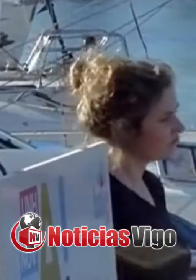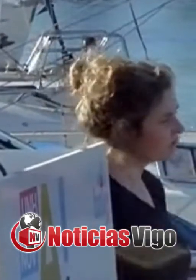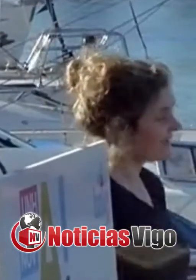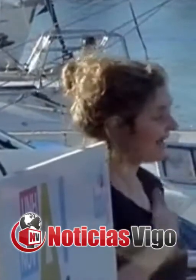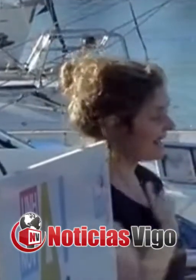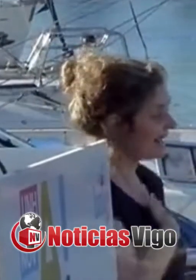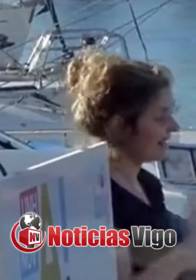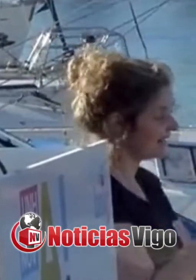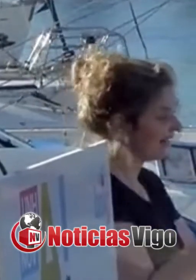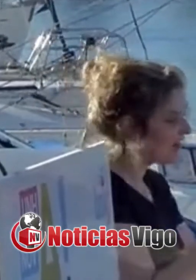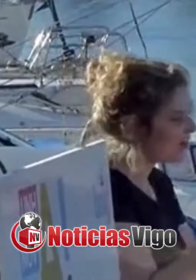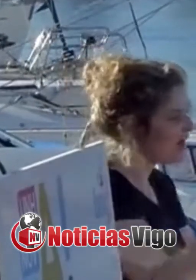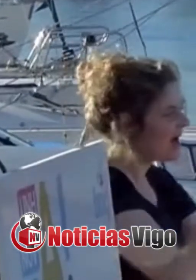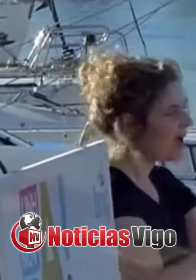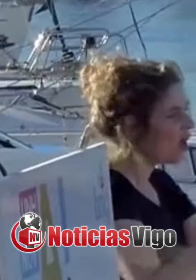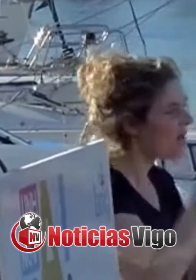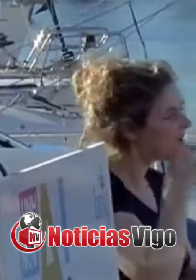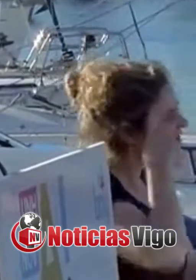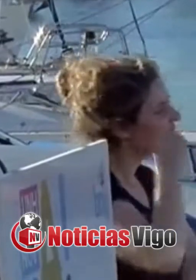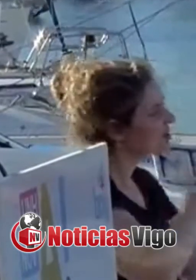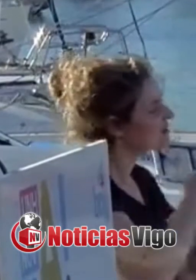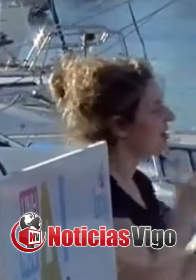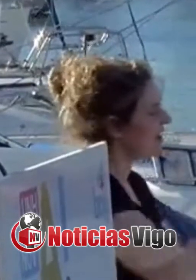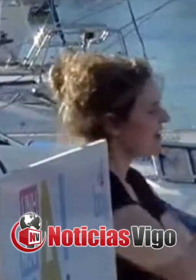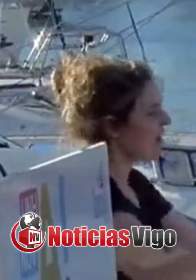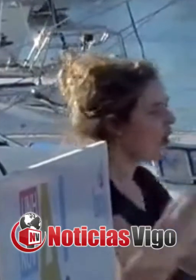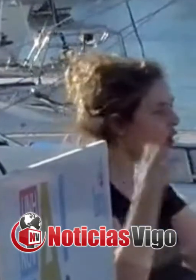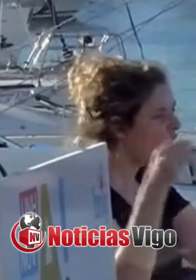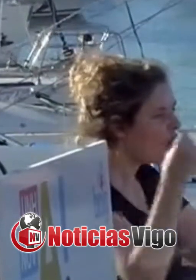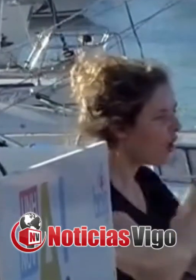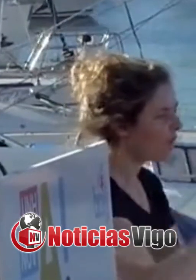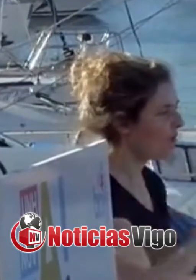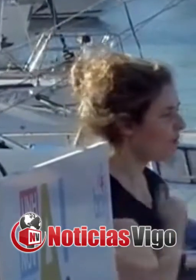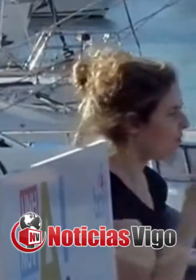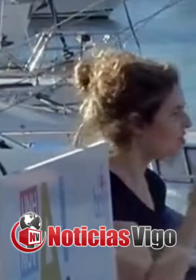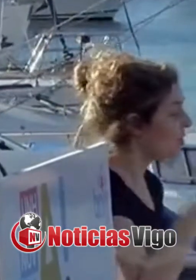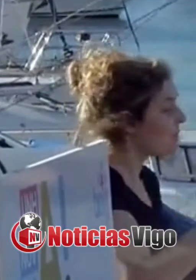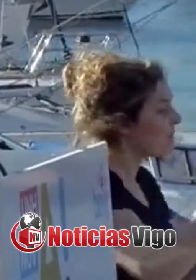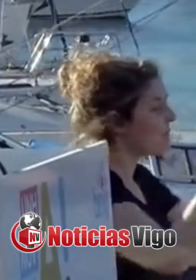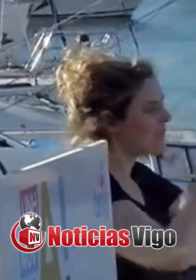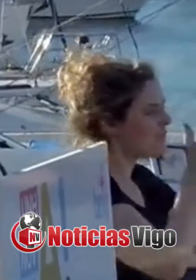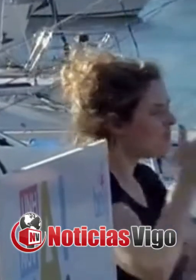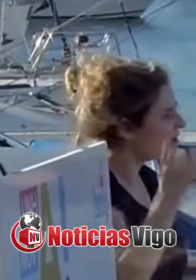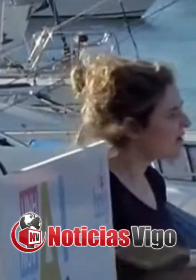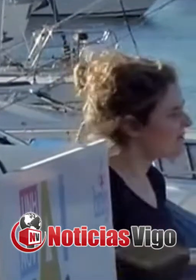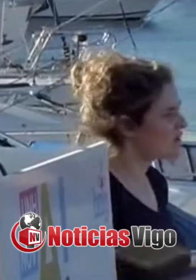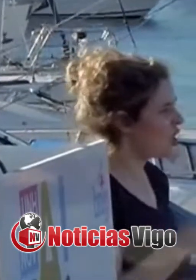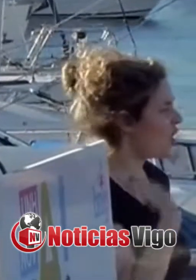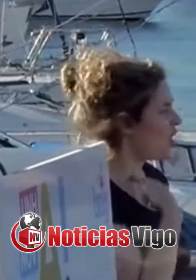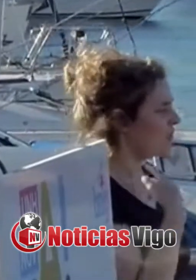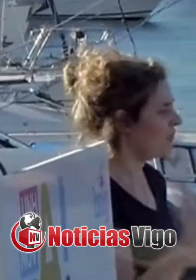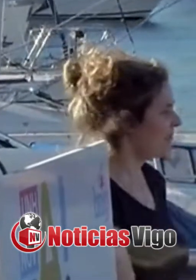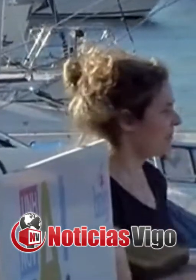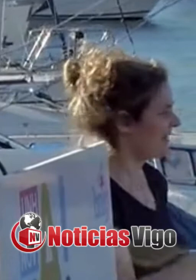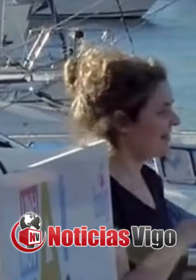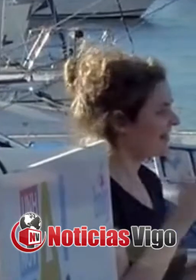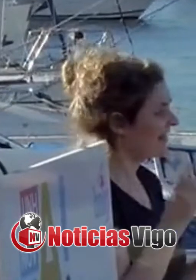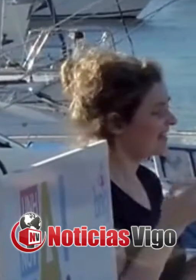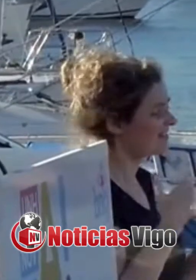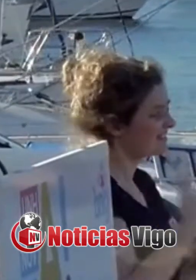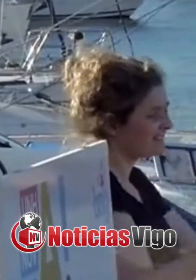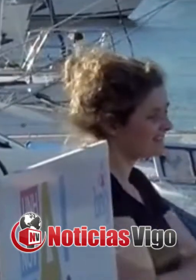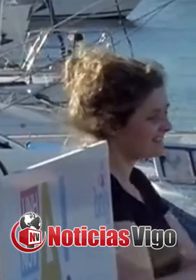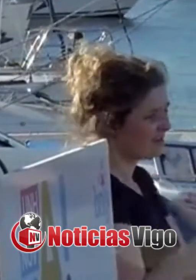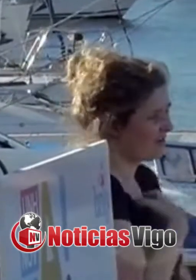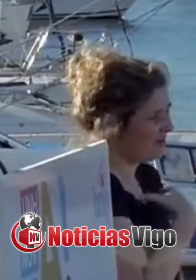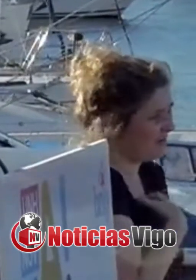tecido económico para darlle oportunidades a xente moza. É un momento crucial e non podemos perder o tren da historia. Por eso este